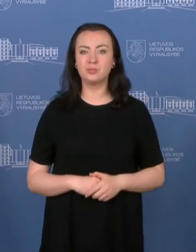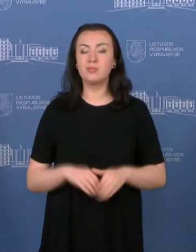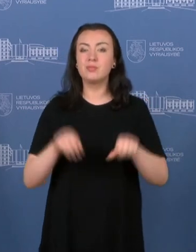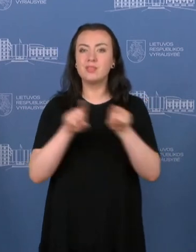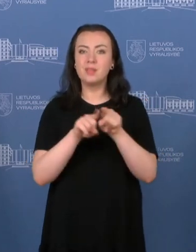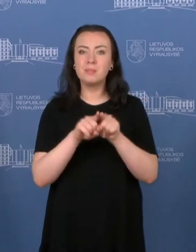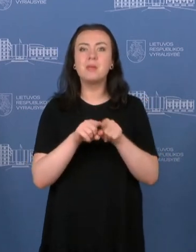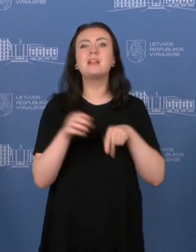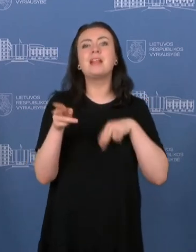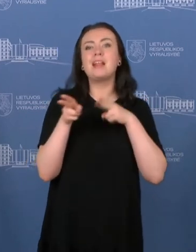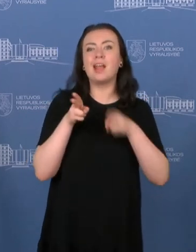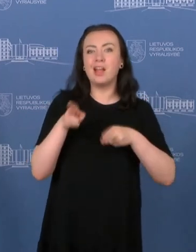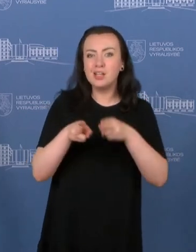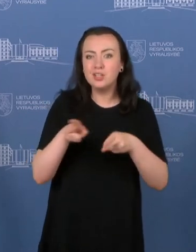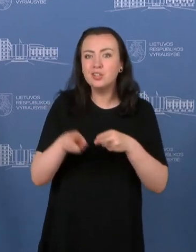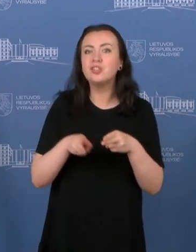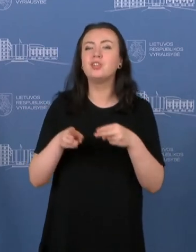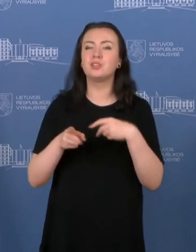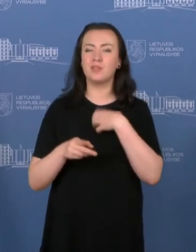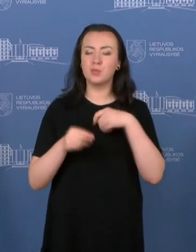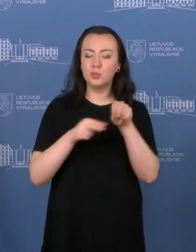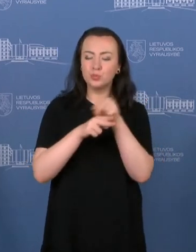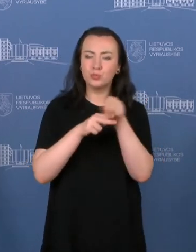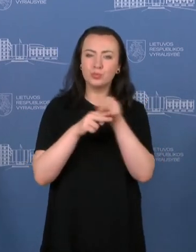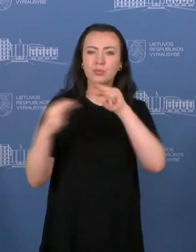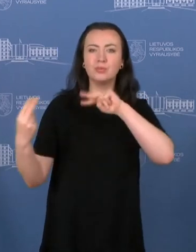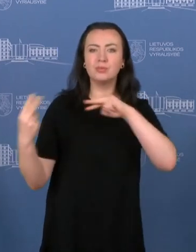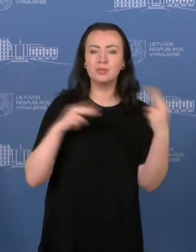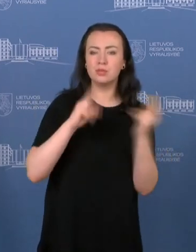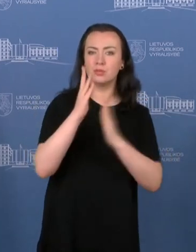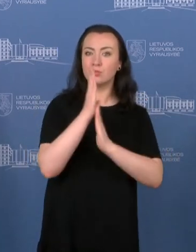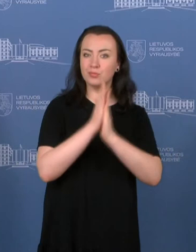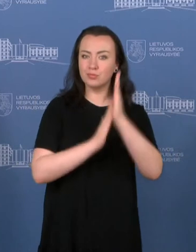pat geležinkelio elektrifikacijos projektus,